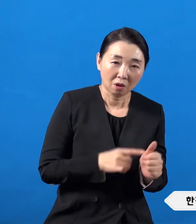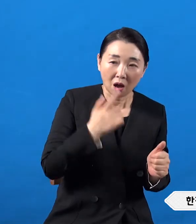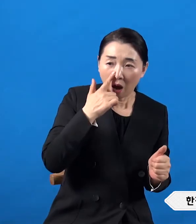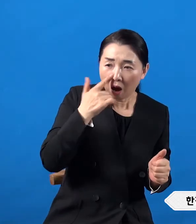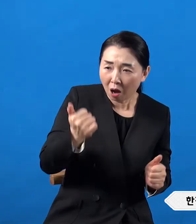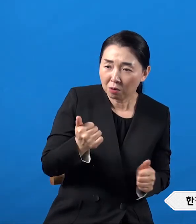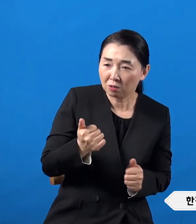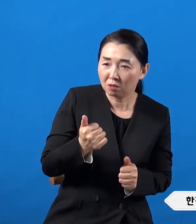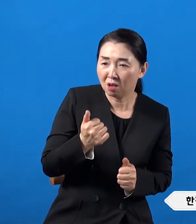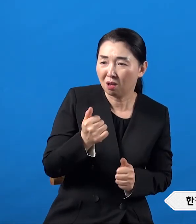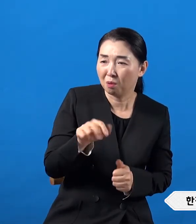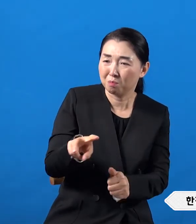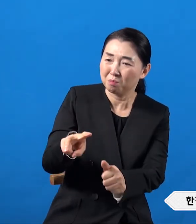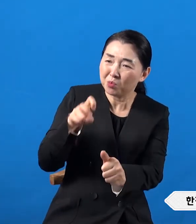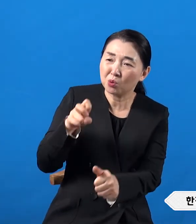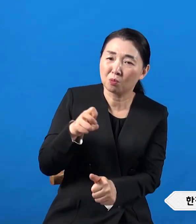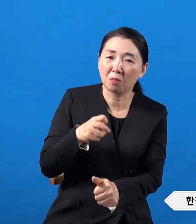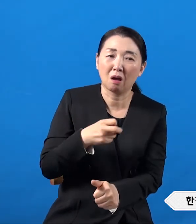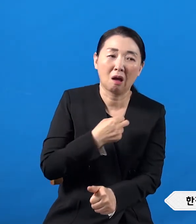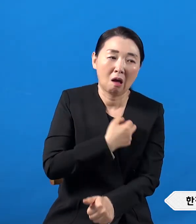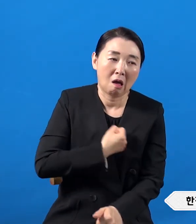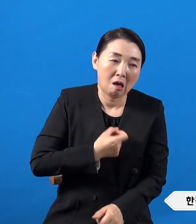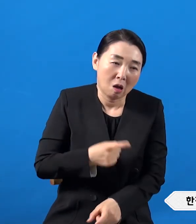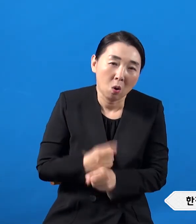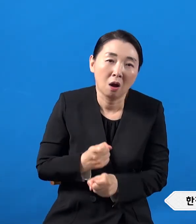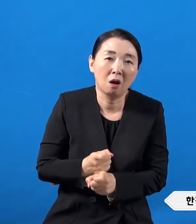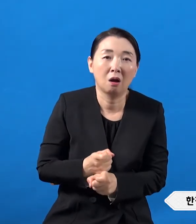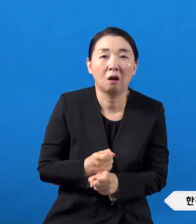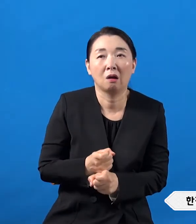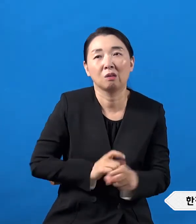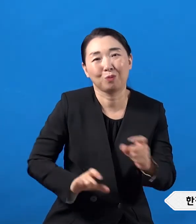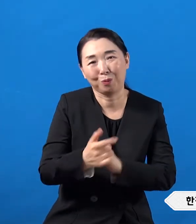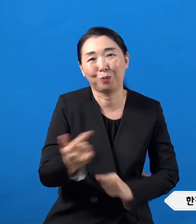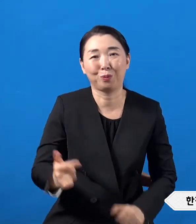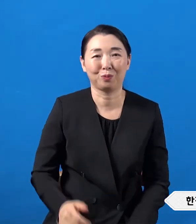대한 미움과 원한이 더 사무쳤습니다.